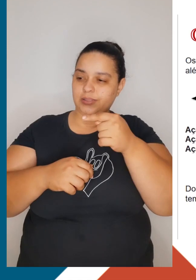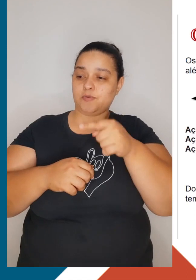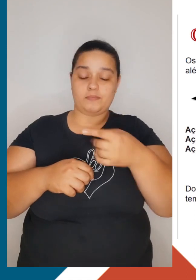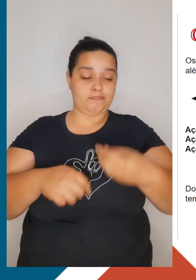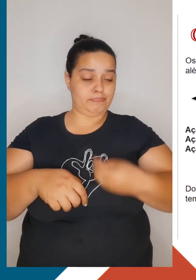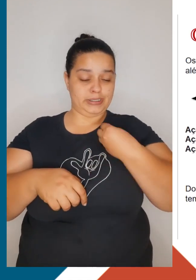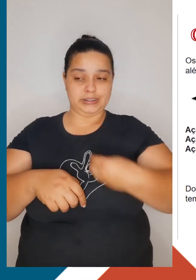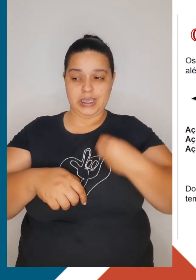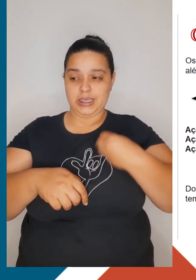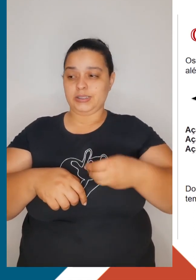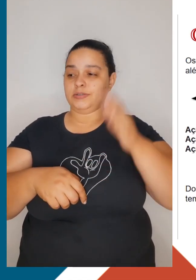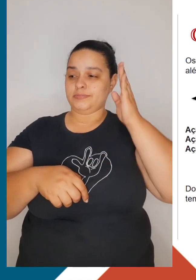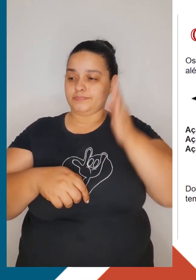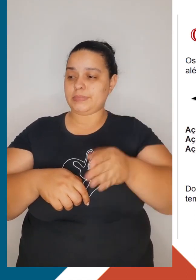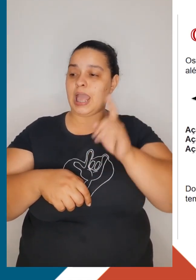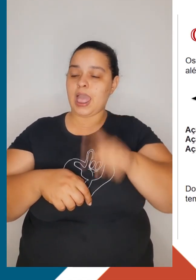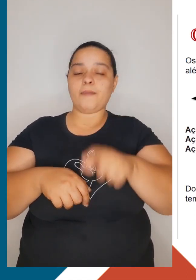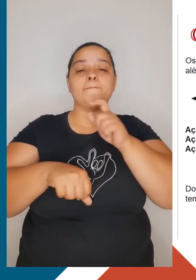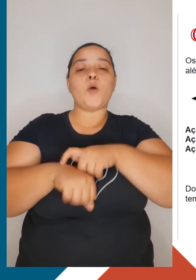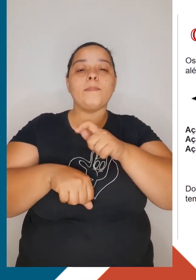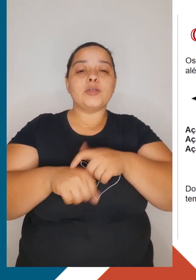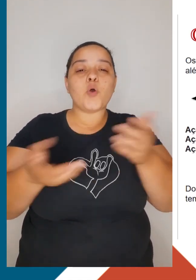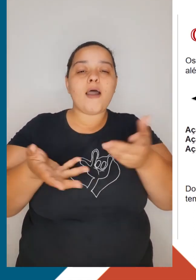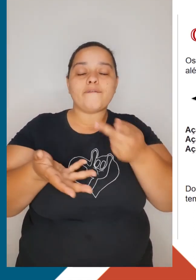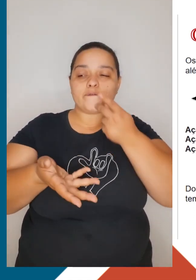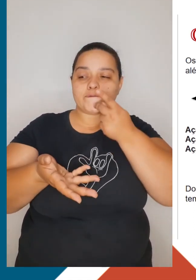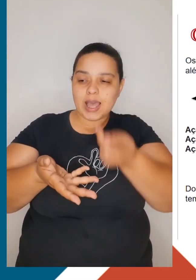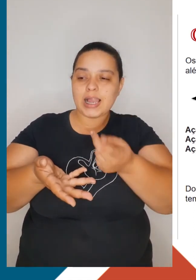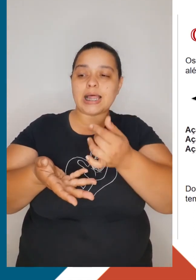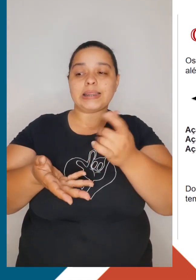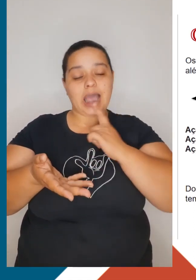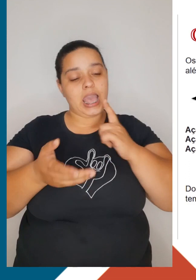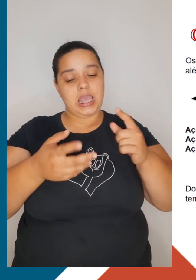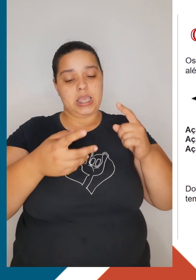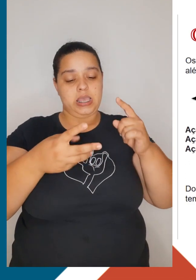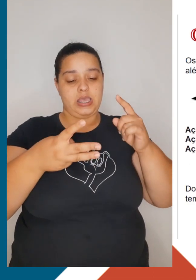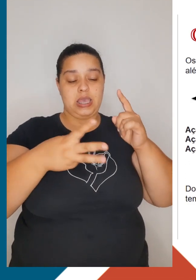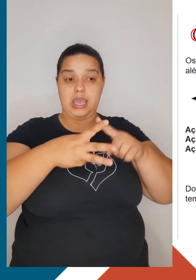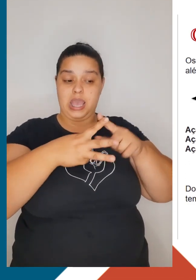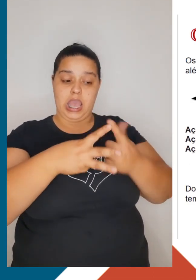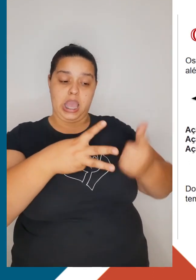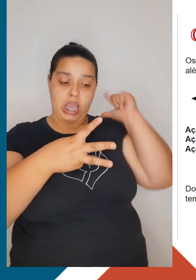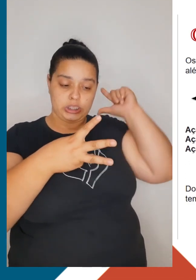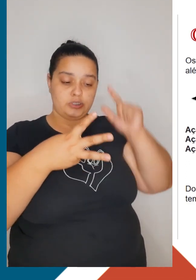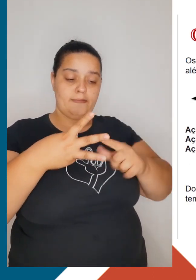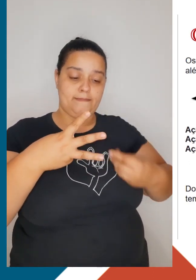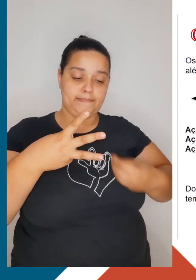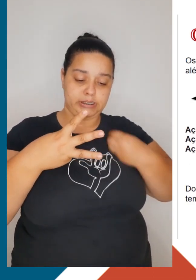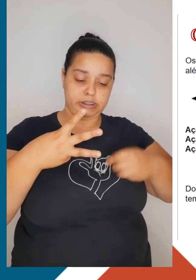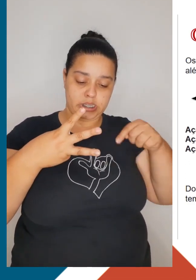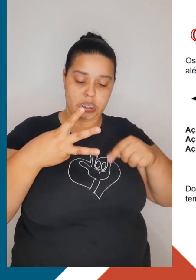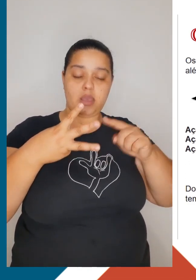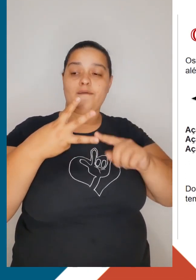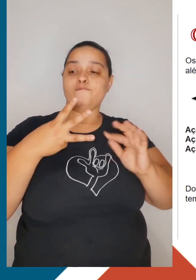indicando o presente, este é o momento da fala. Então, teremos o momento anterior e um momento posterior. Assim,